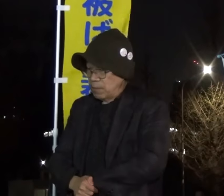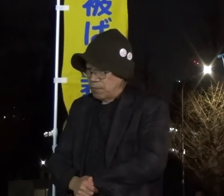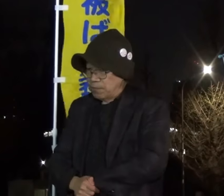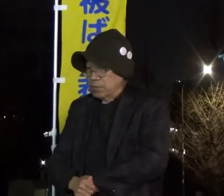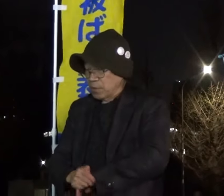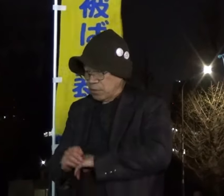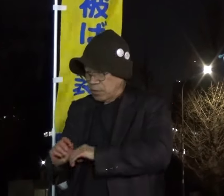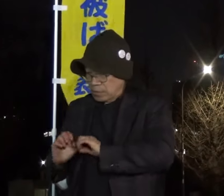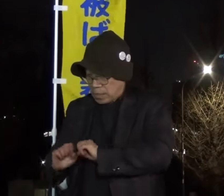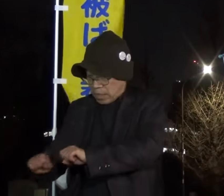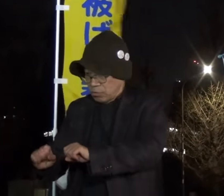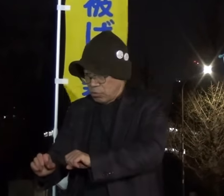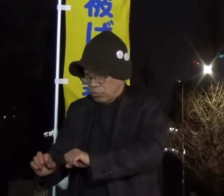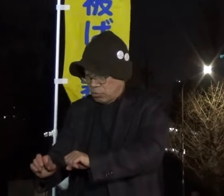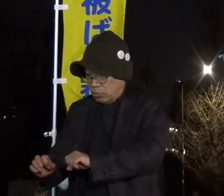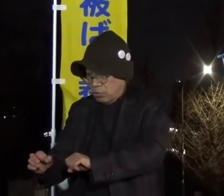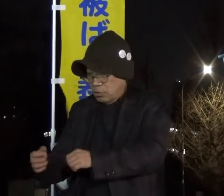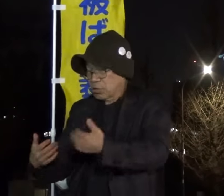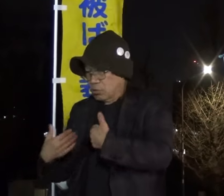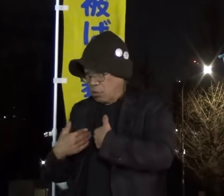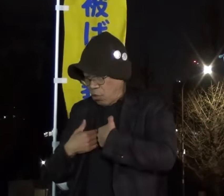やるしかないというよりも、